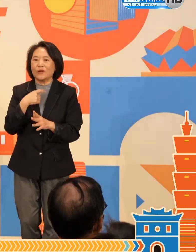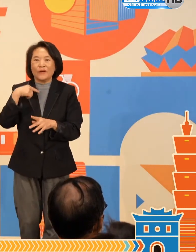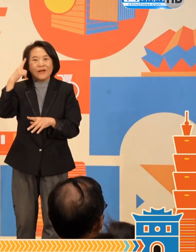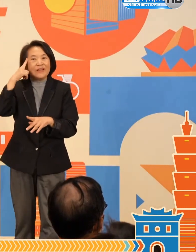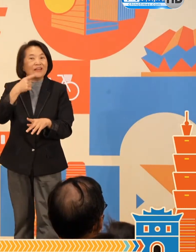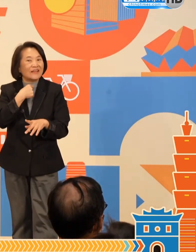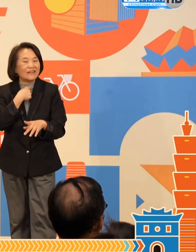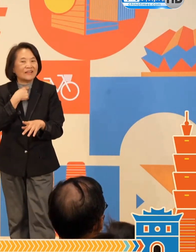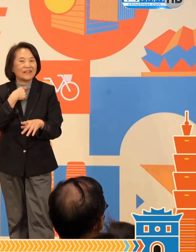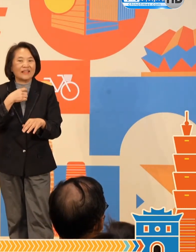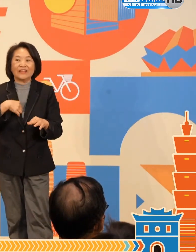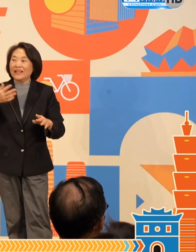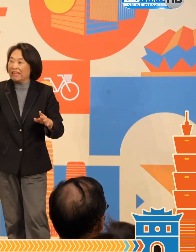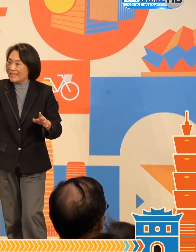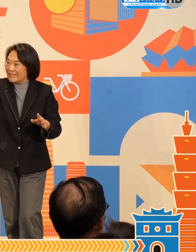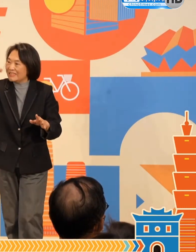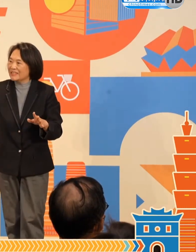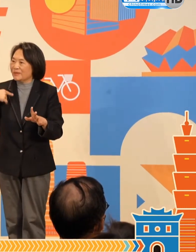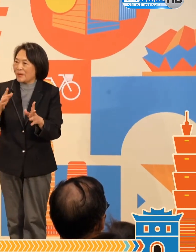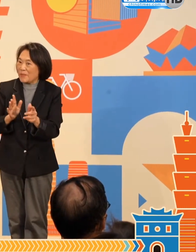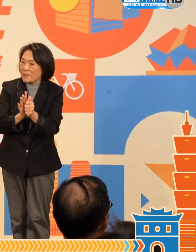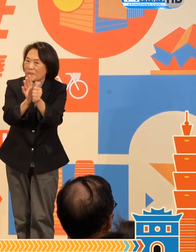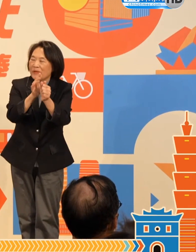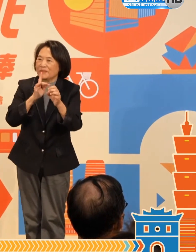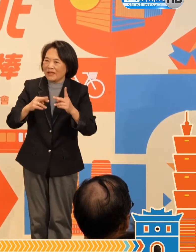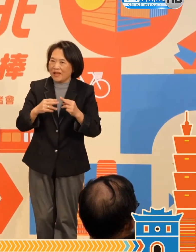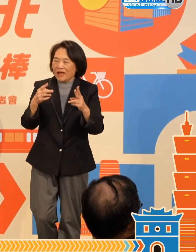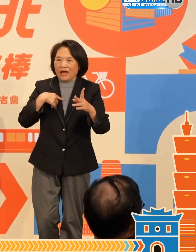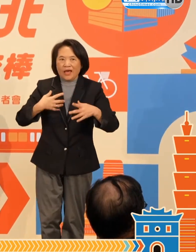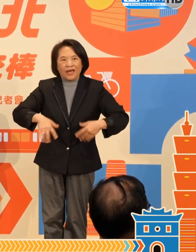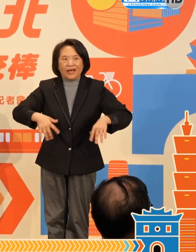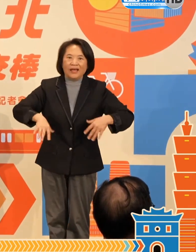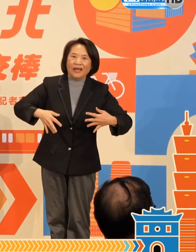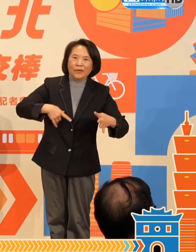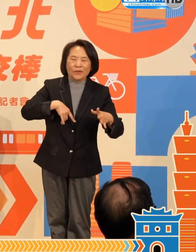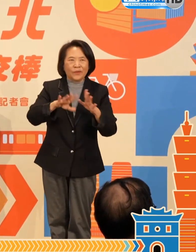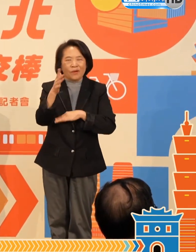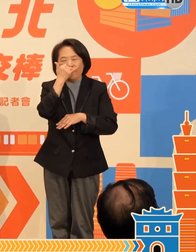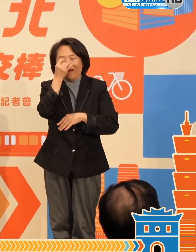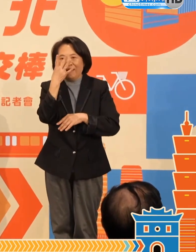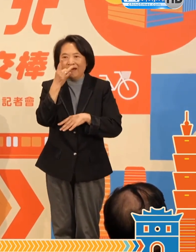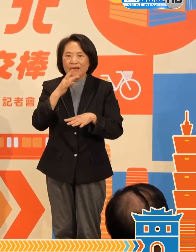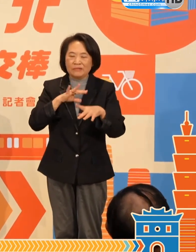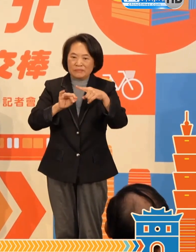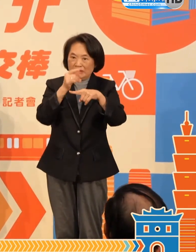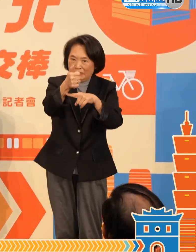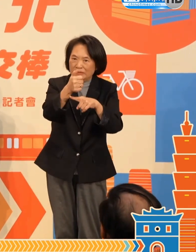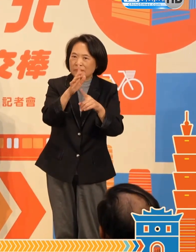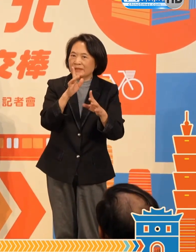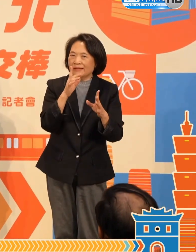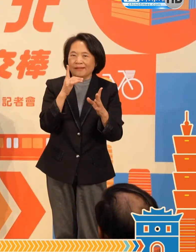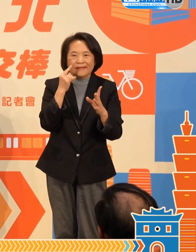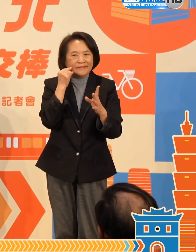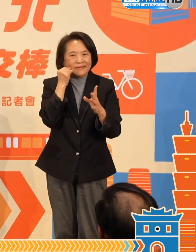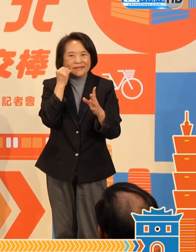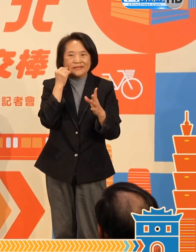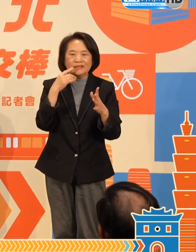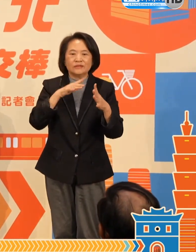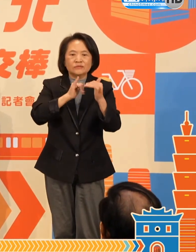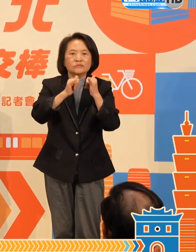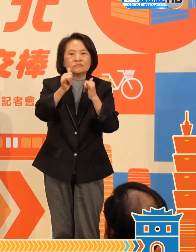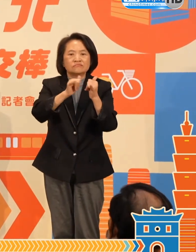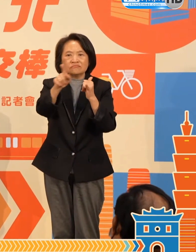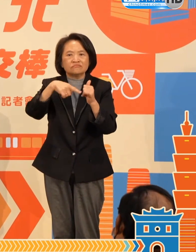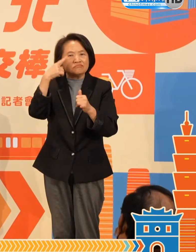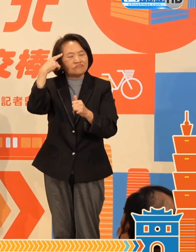为我过去曾经推动过文宁苑，我有那样的经验，在超过50% 以上仍然住户不想改进的